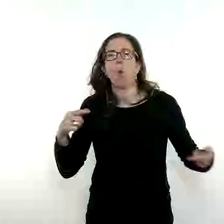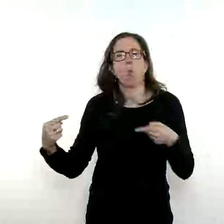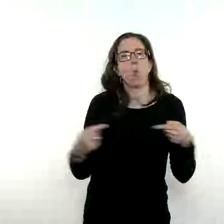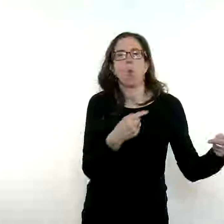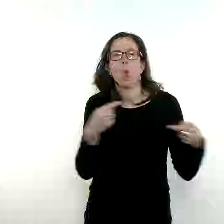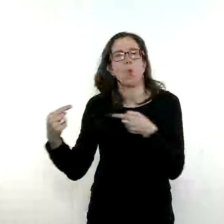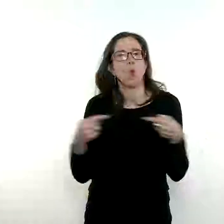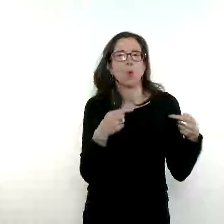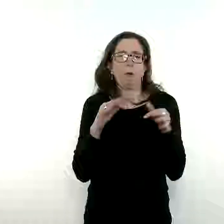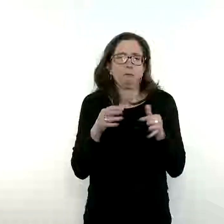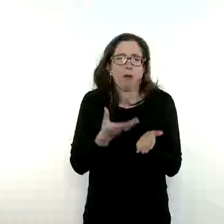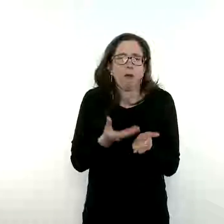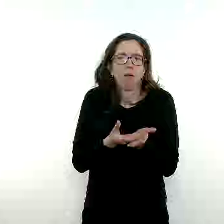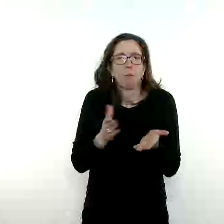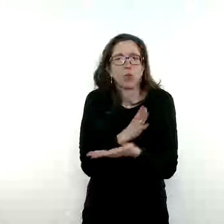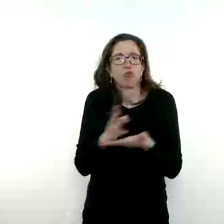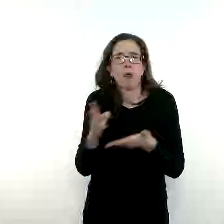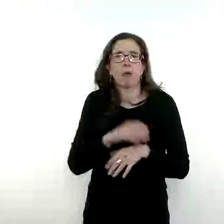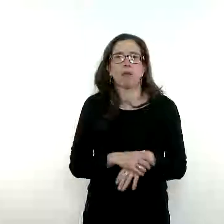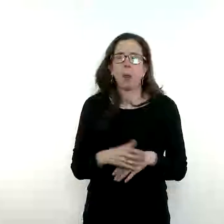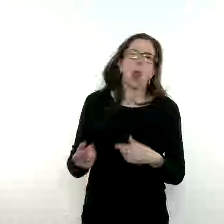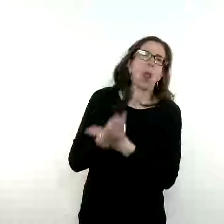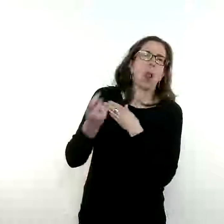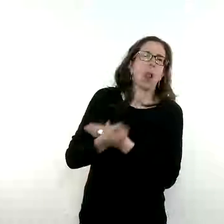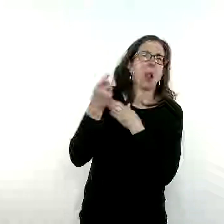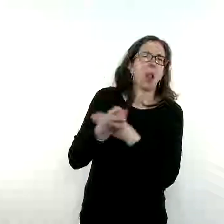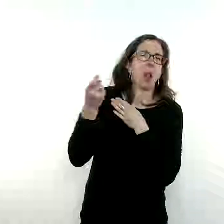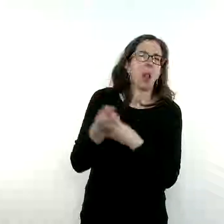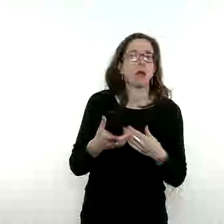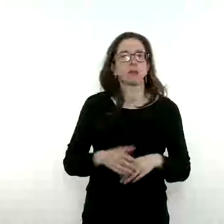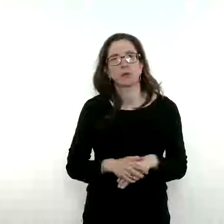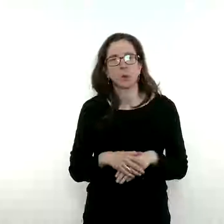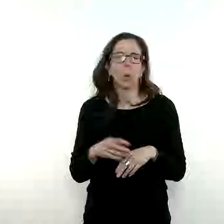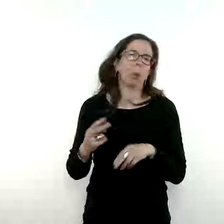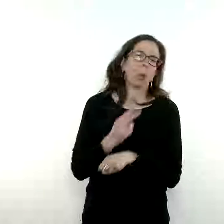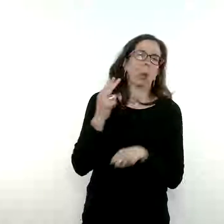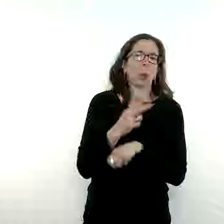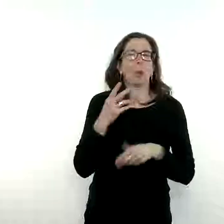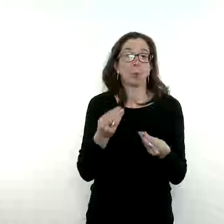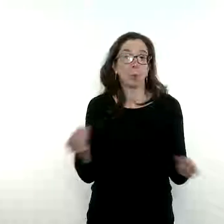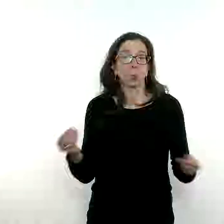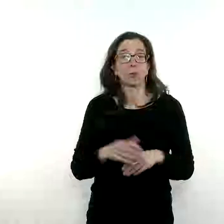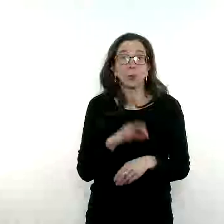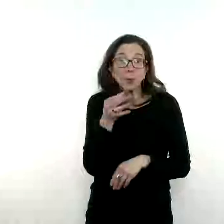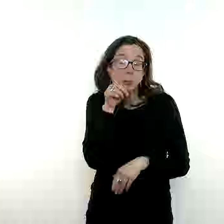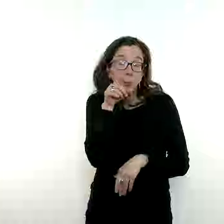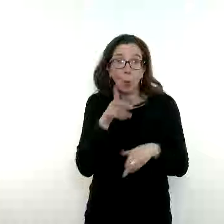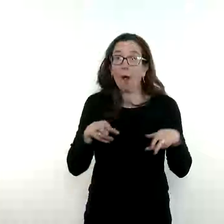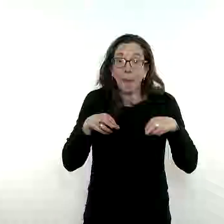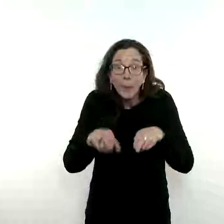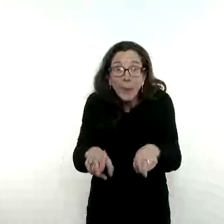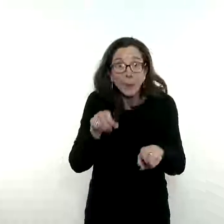d'oiseaux. Bon. Cette rue n'avait pas de propriétaire. Ça arrive quelquefois sur les